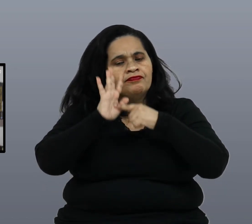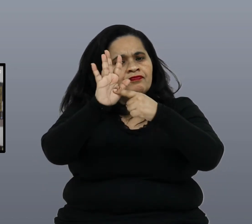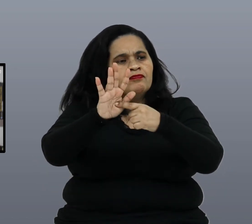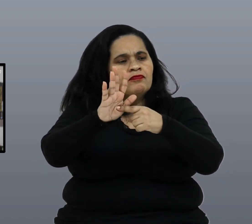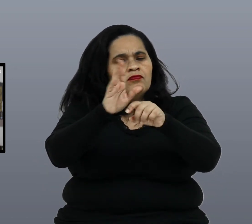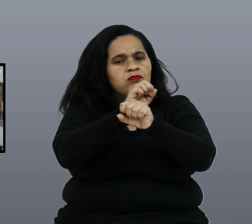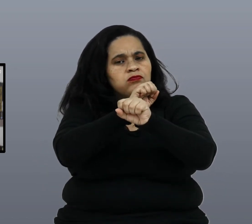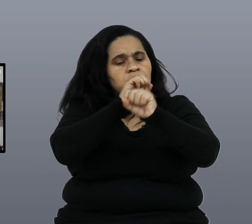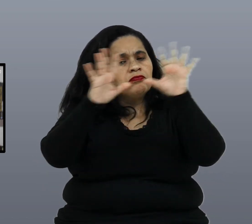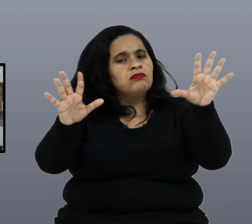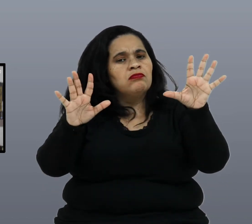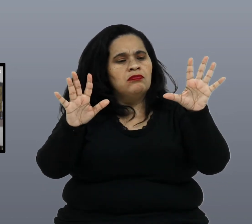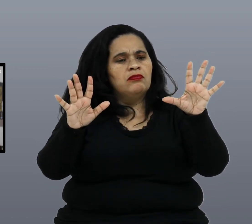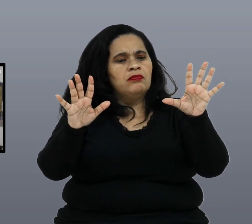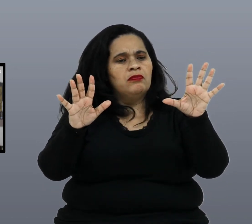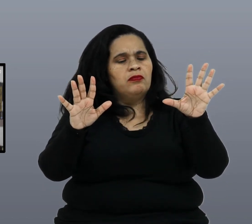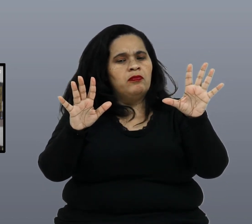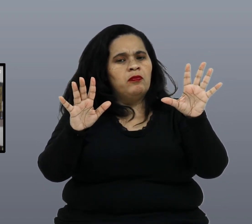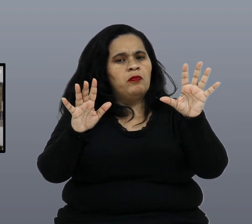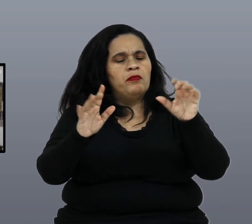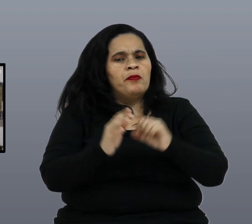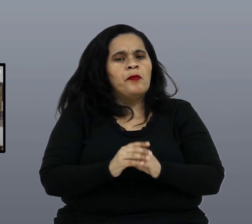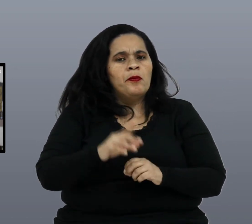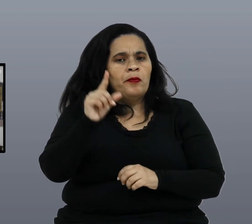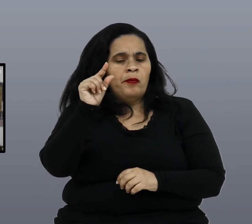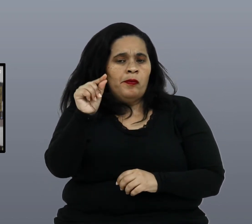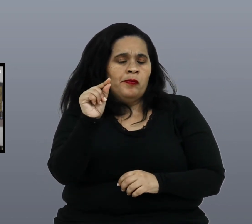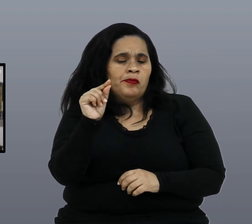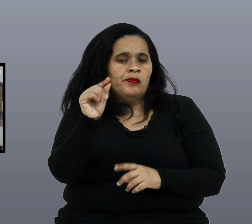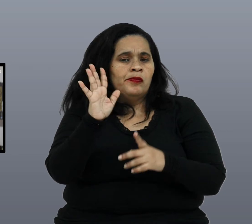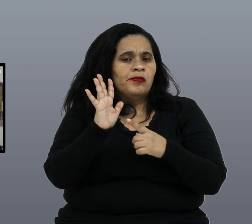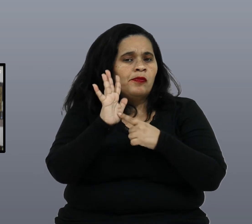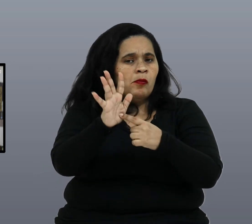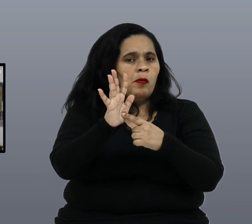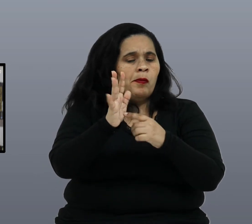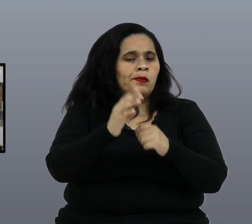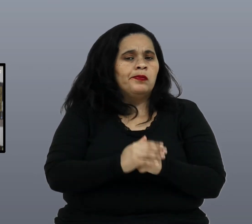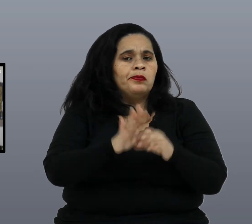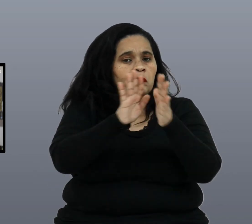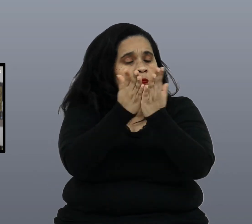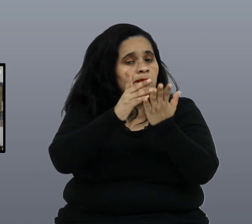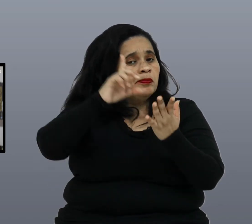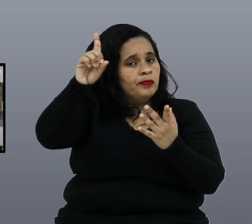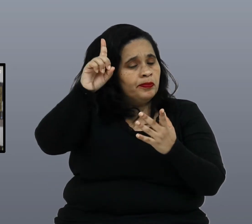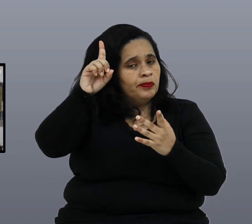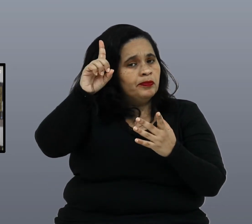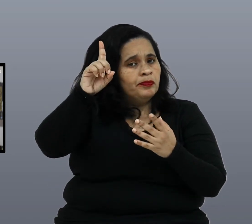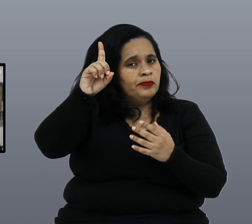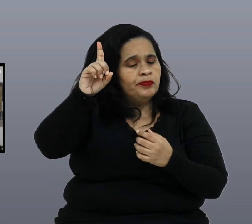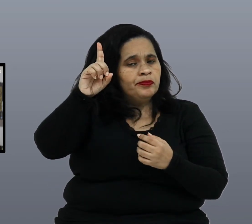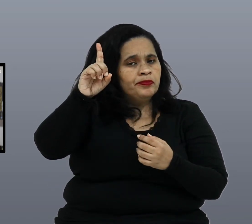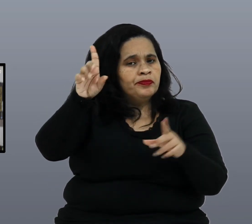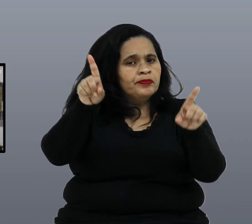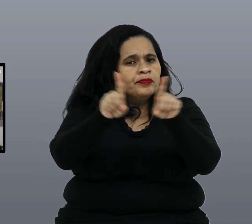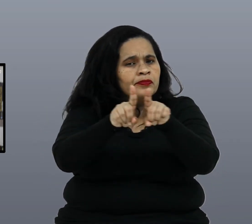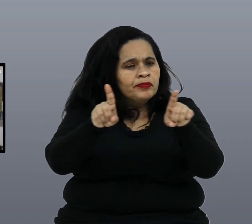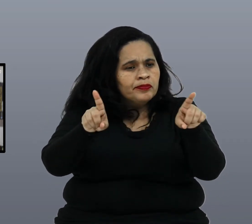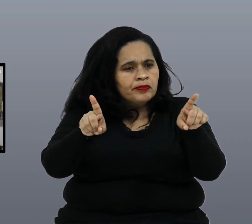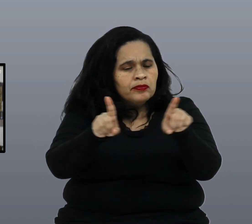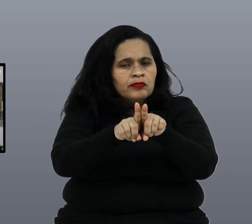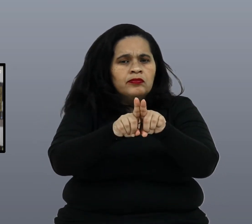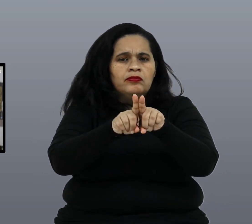né? Que tem uma menção aqui em Tessalonicenses, mas que também ele vai